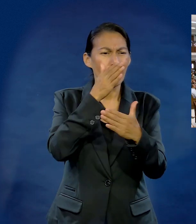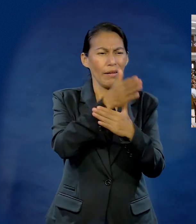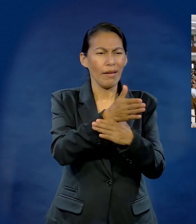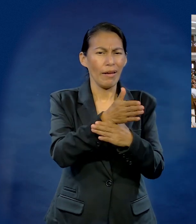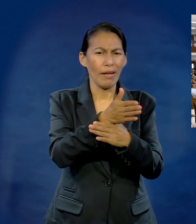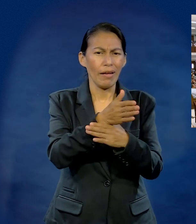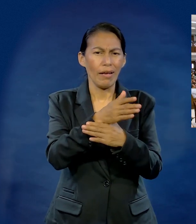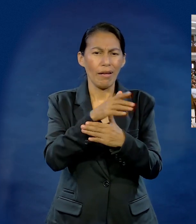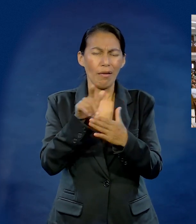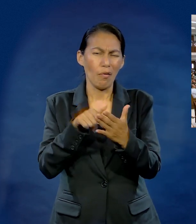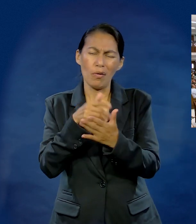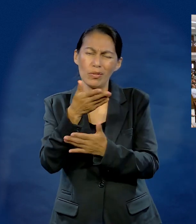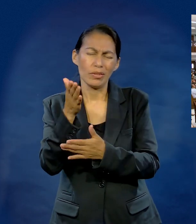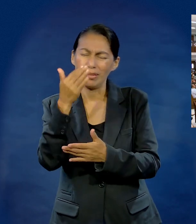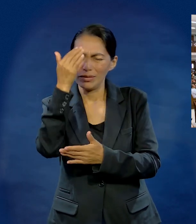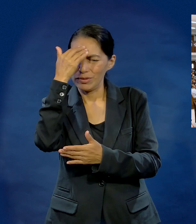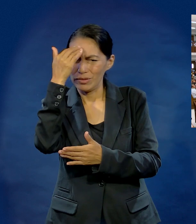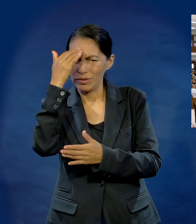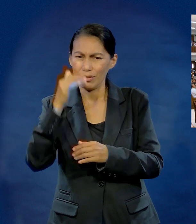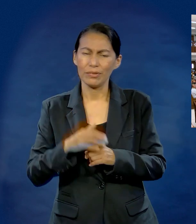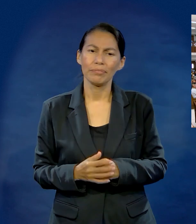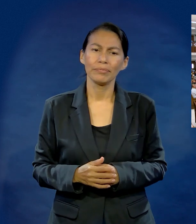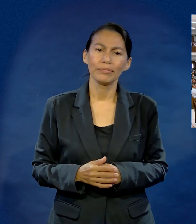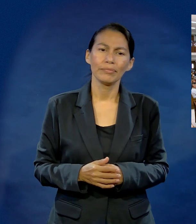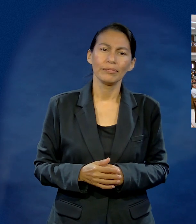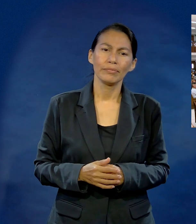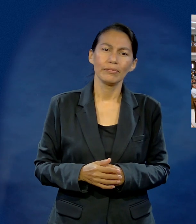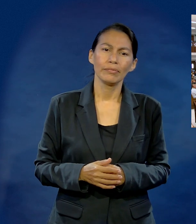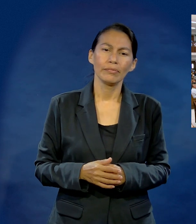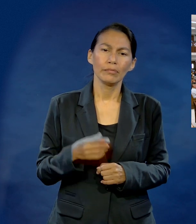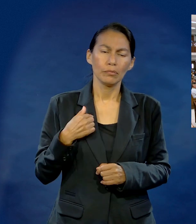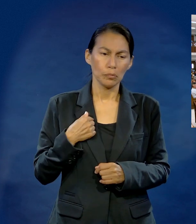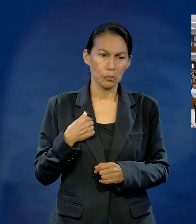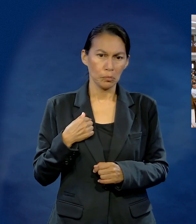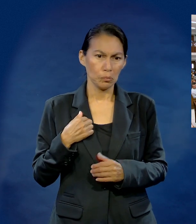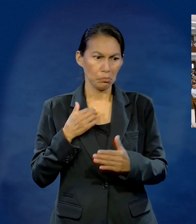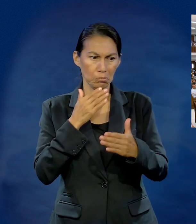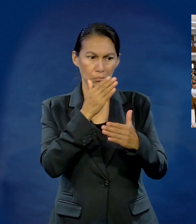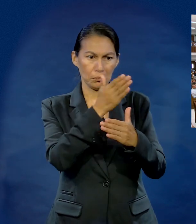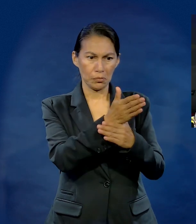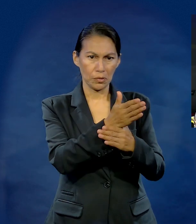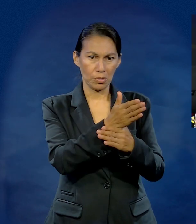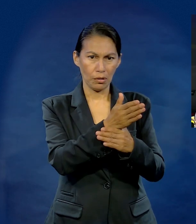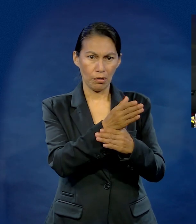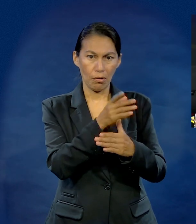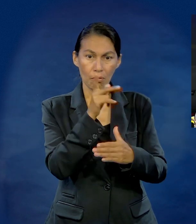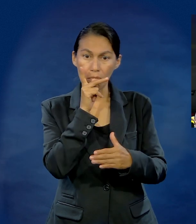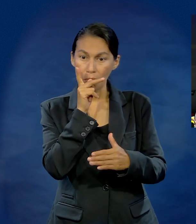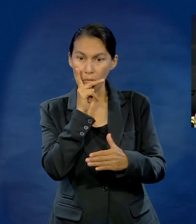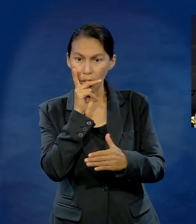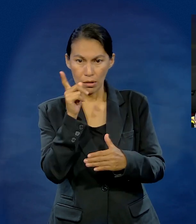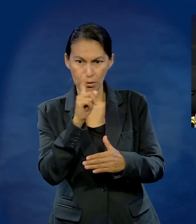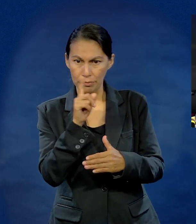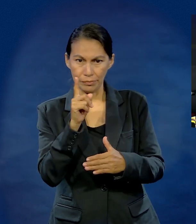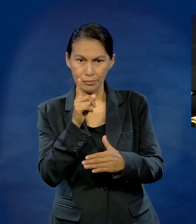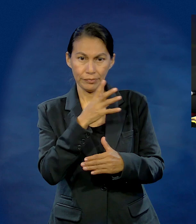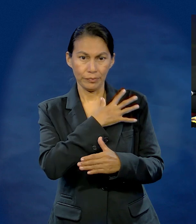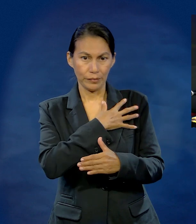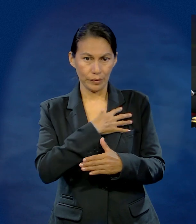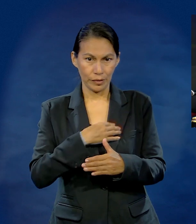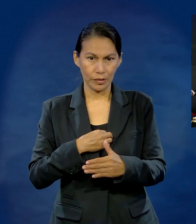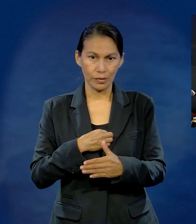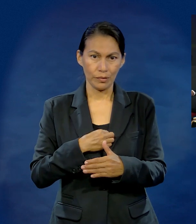constantemente tocando con la misma piedra. Y el problema cada vez será mayor, mayor,